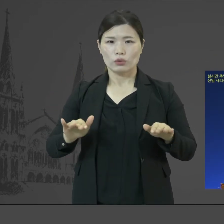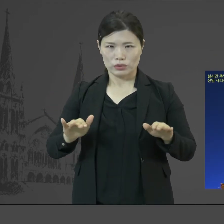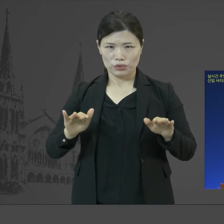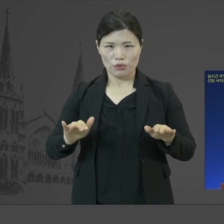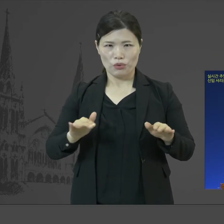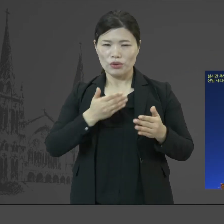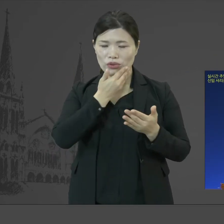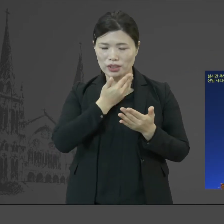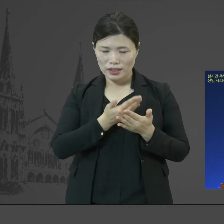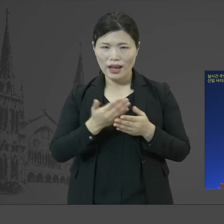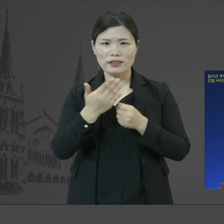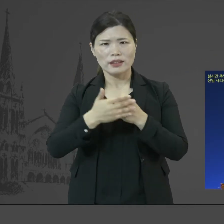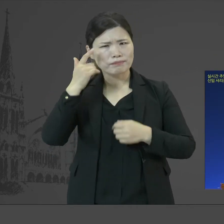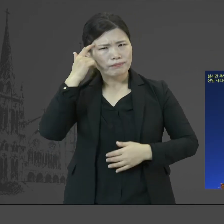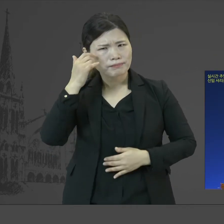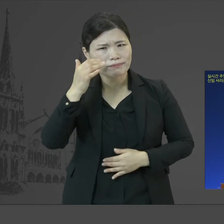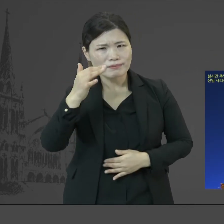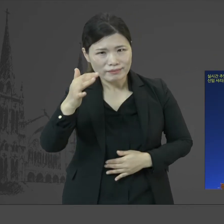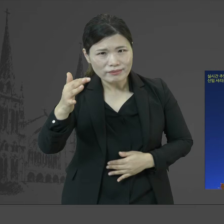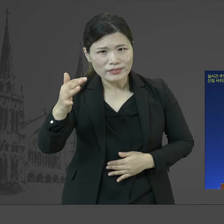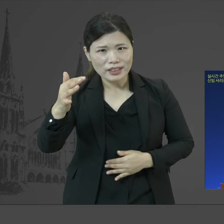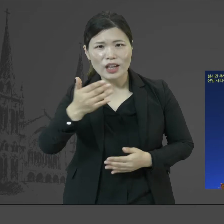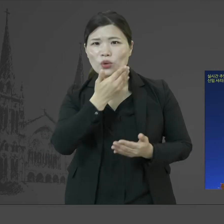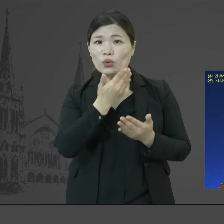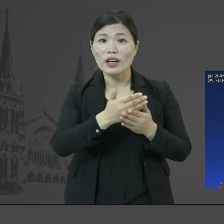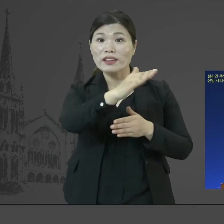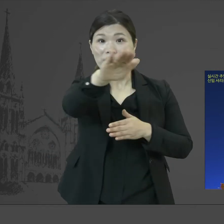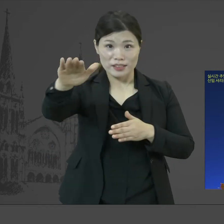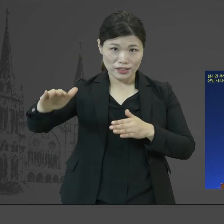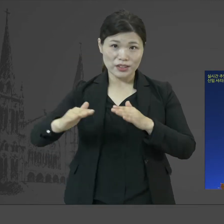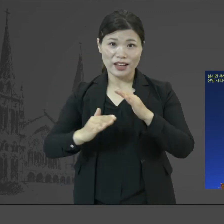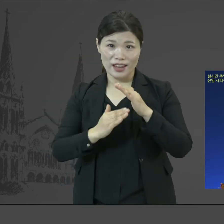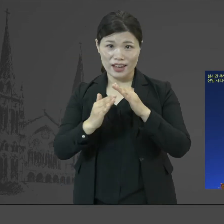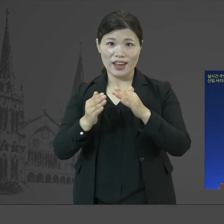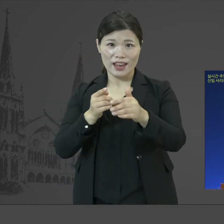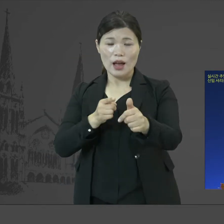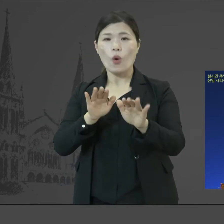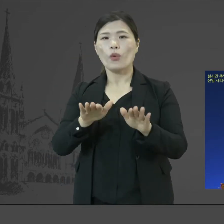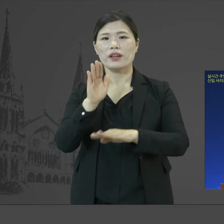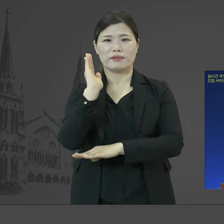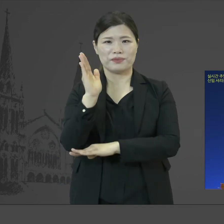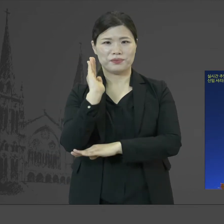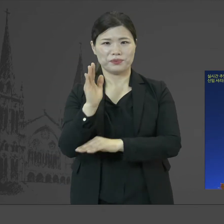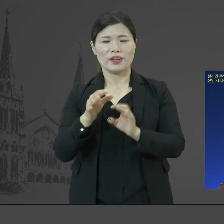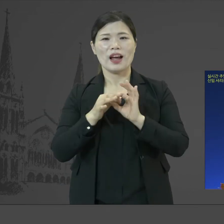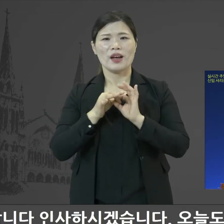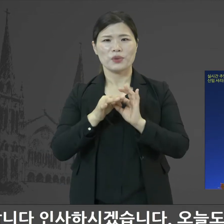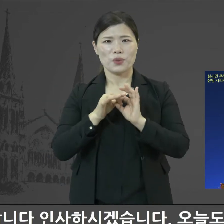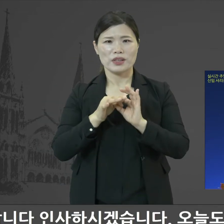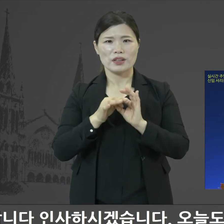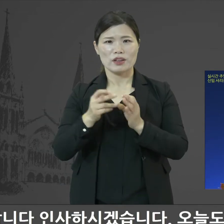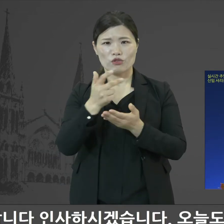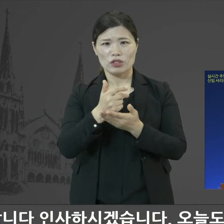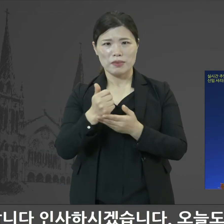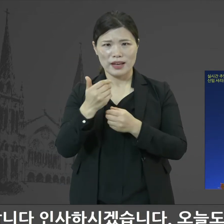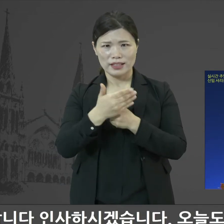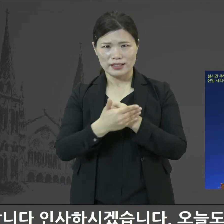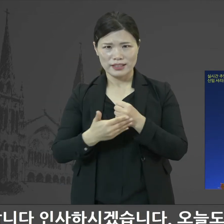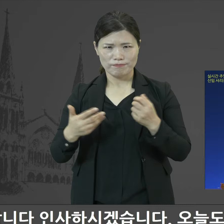오늘도 귀한 은혜를 사모하며 나온 우리 주의 귀한 성도들에게 이 말씀을 통해서 주의 은혜가 충만하게 임하기를 간절히